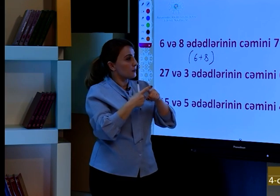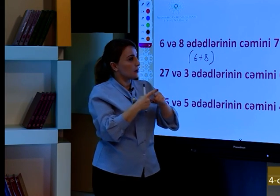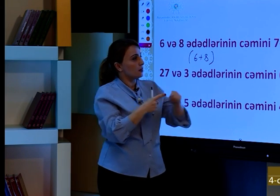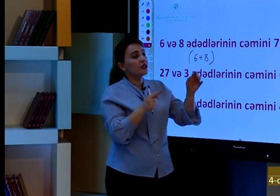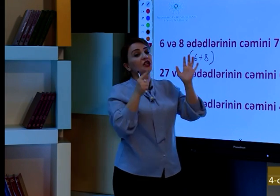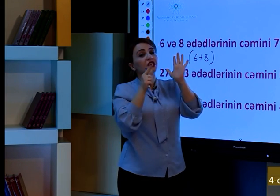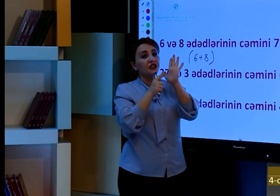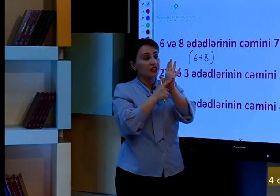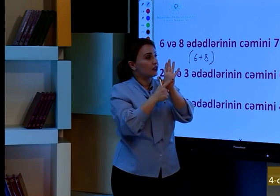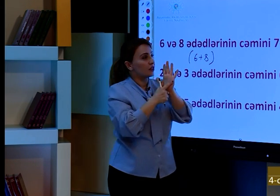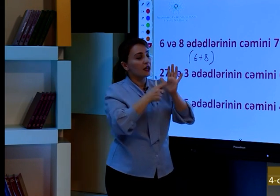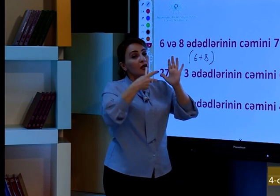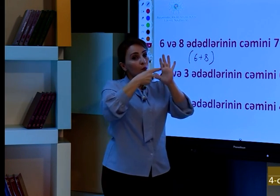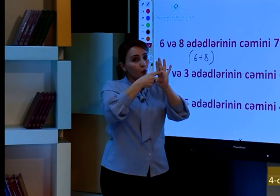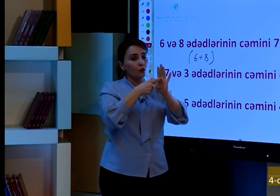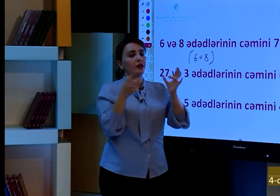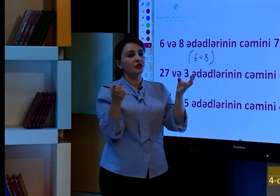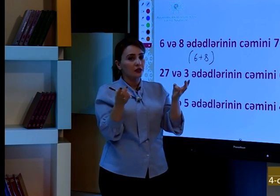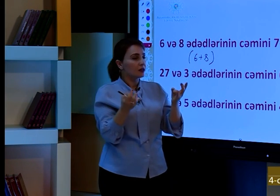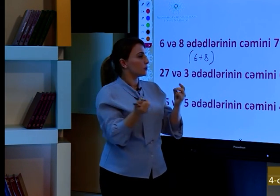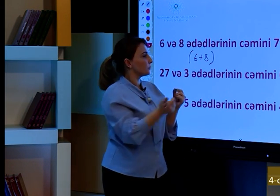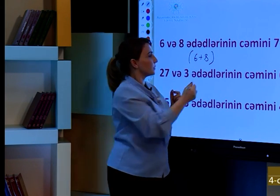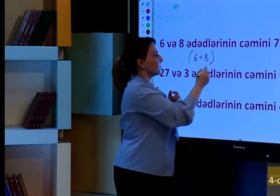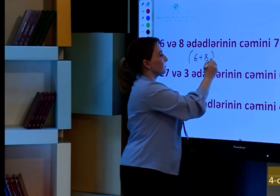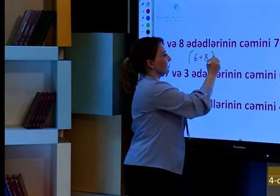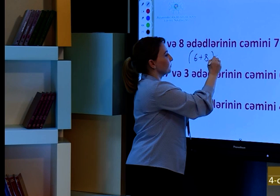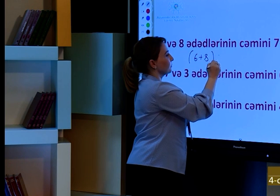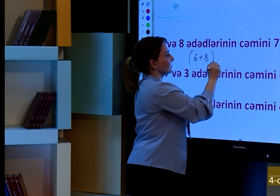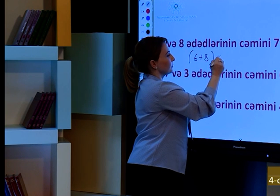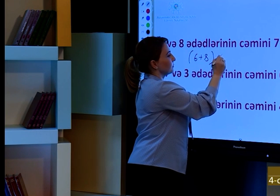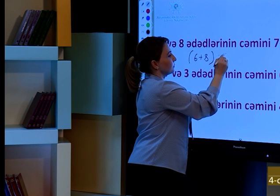cəmini 7-yə bölmək lazımdır.